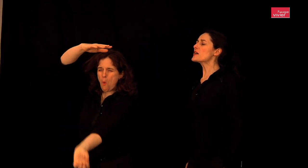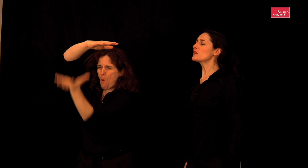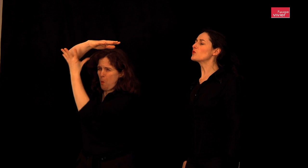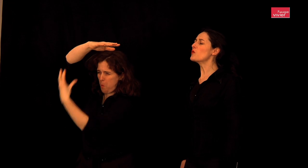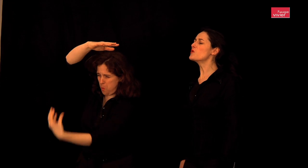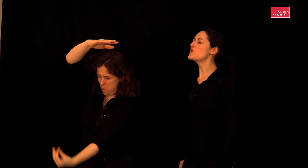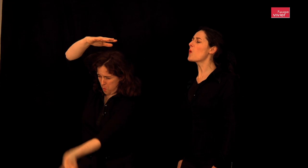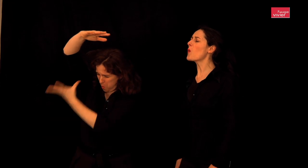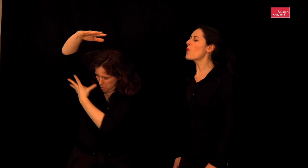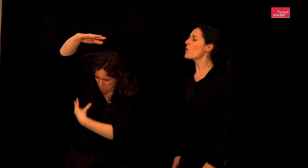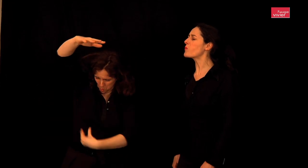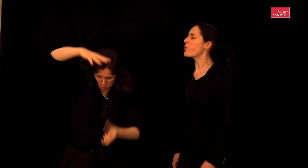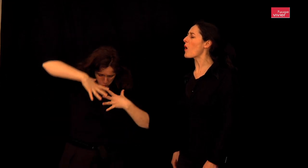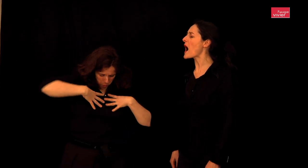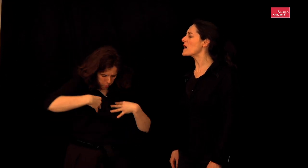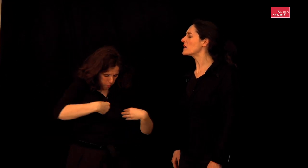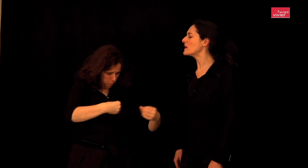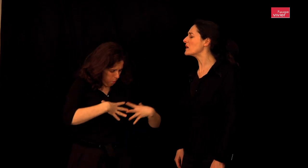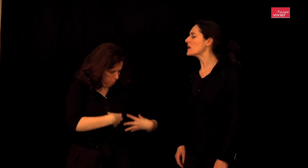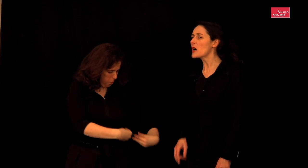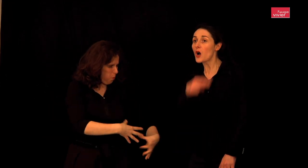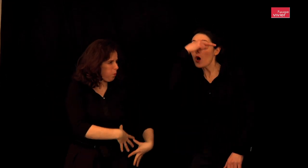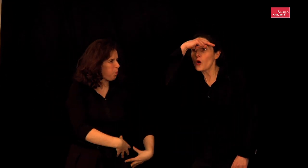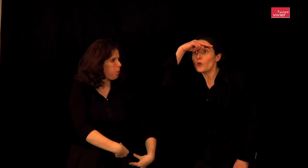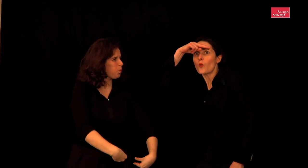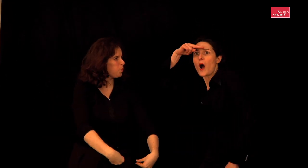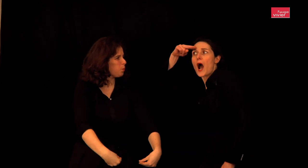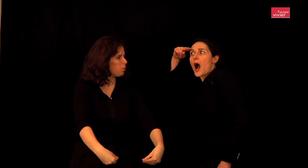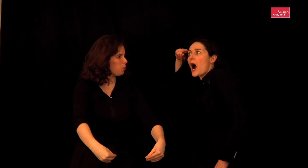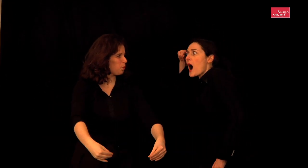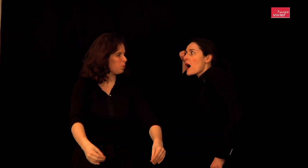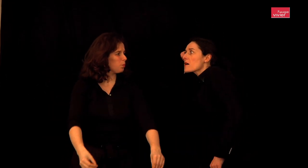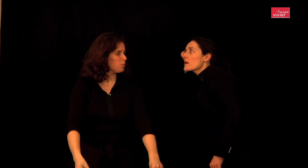avait de longs poils noirs,